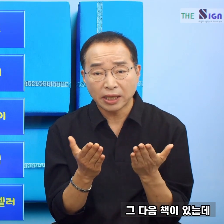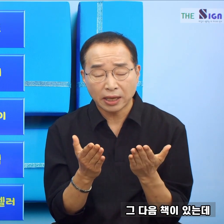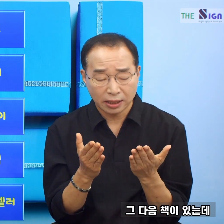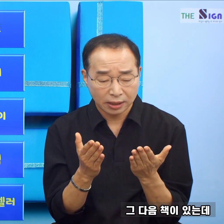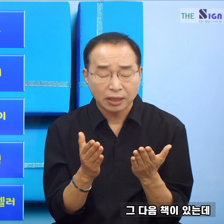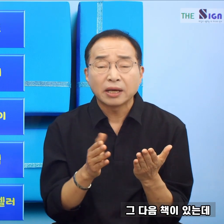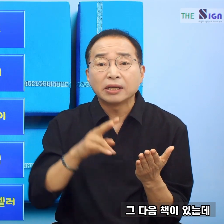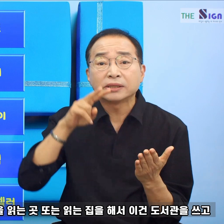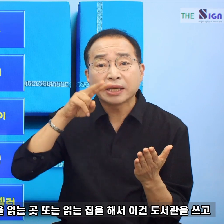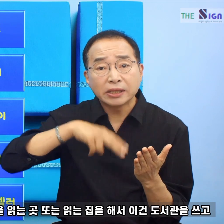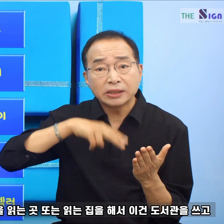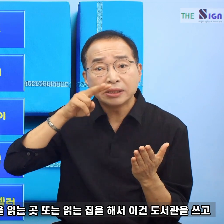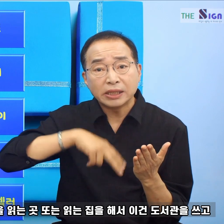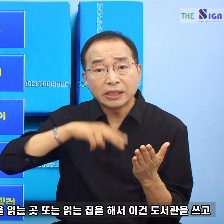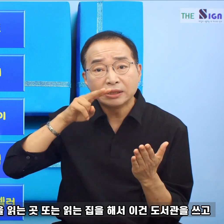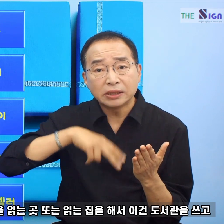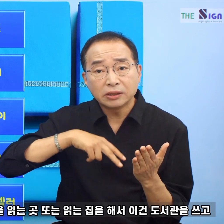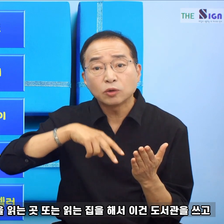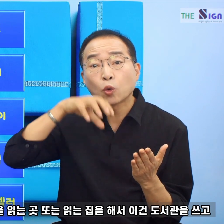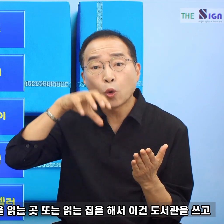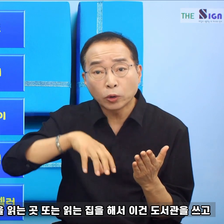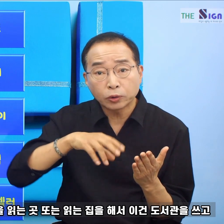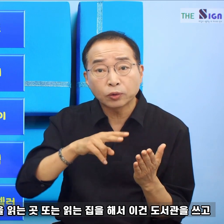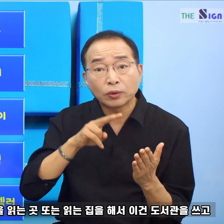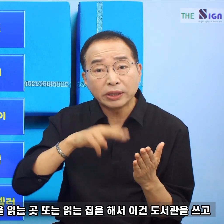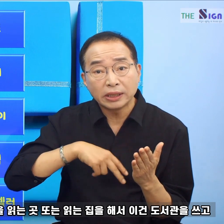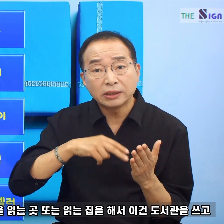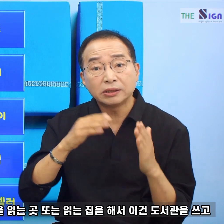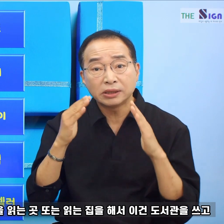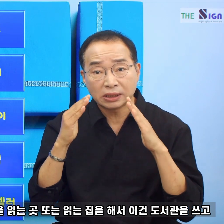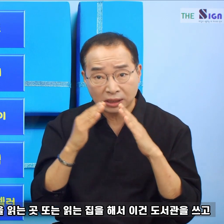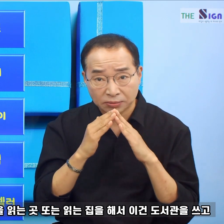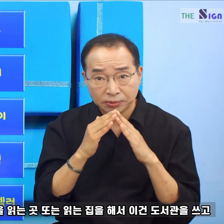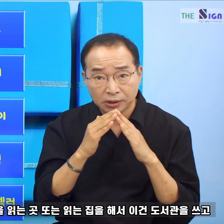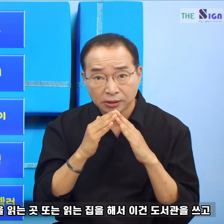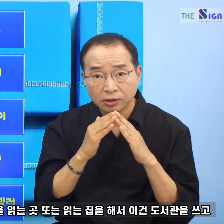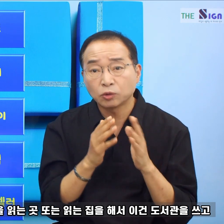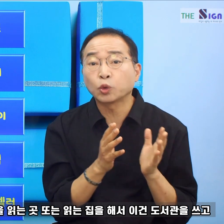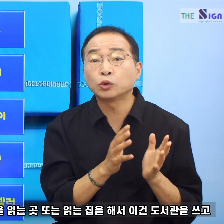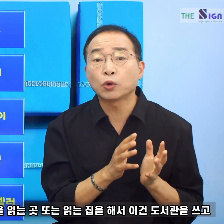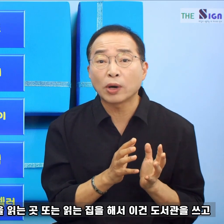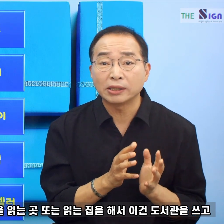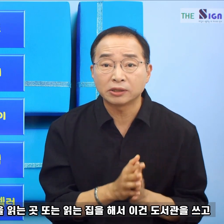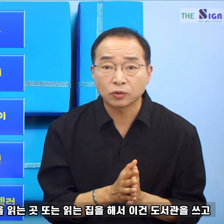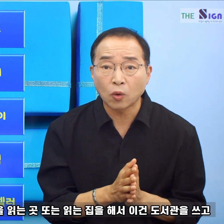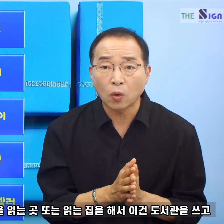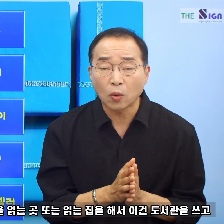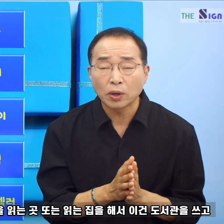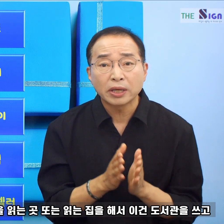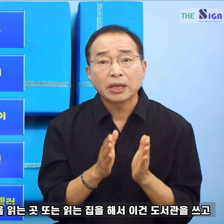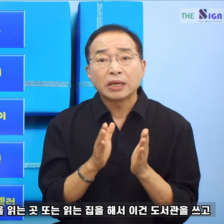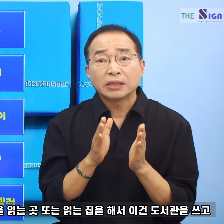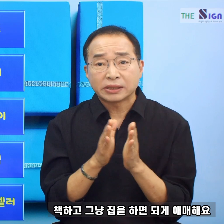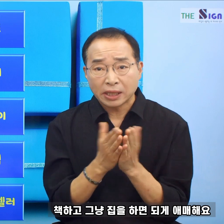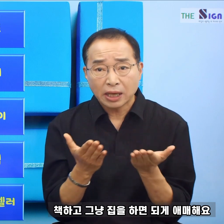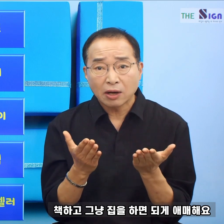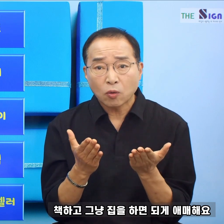있는데, 책을 읽는 곳 또는 읽는 집을 해서 이건 도서관을 쓰고,